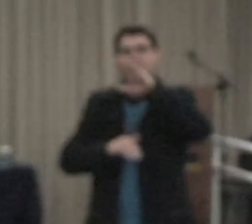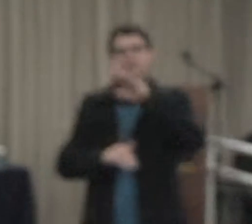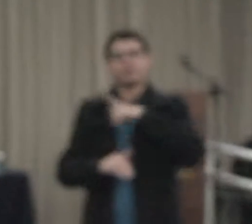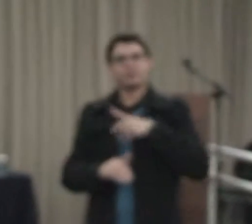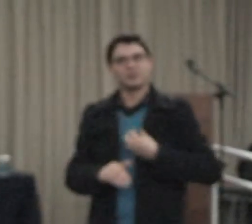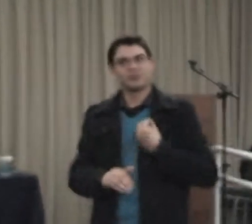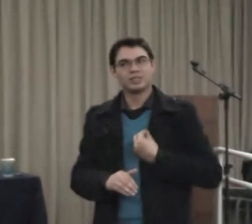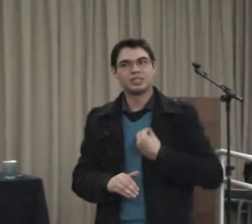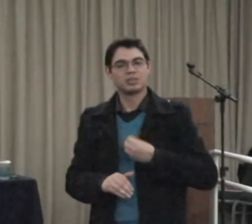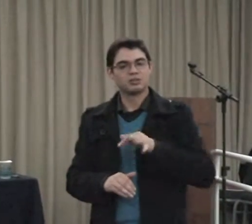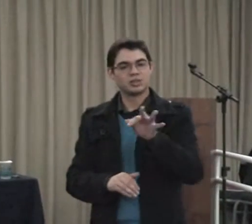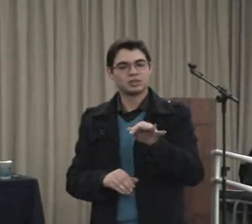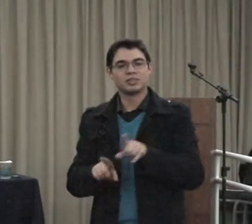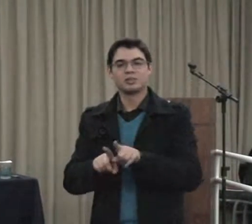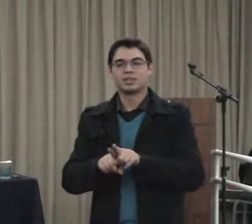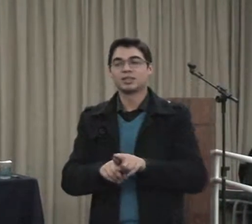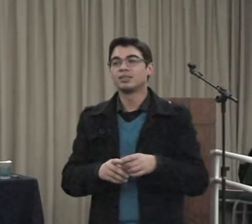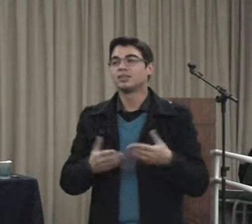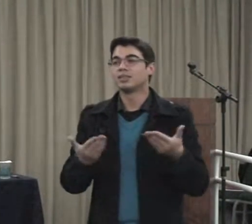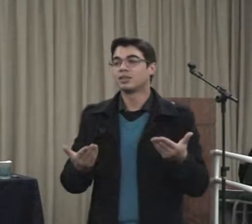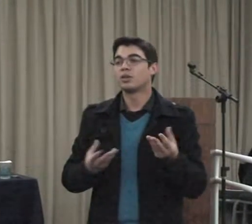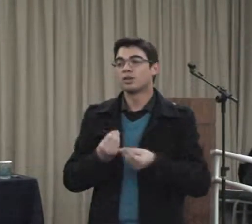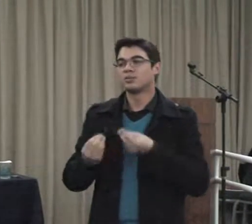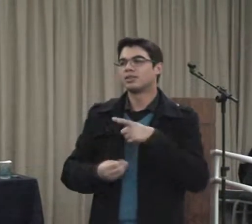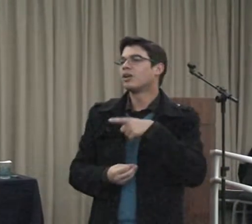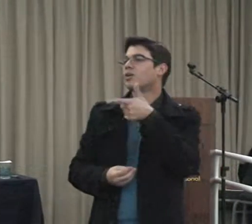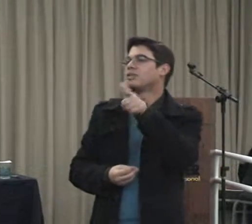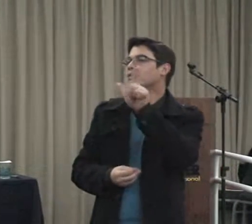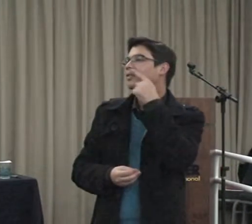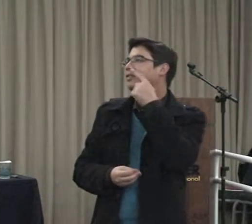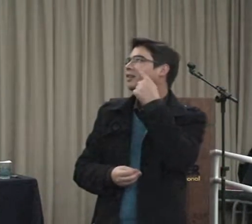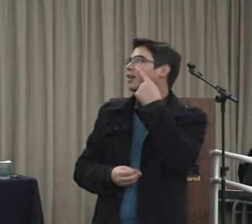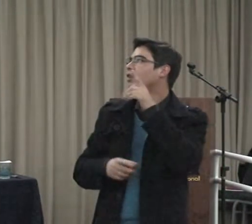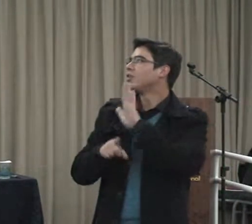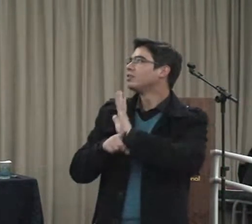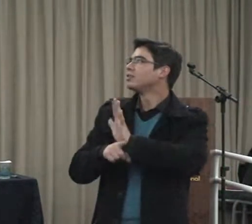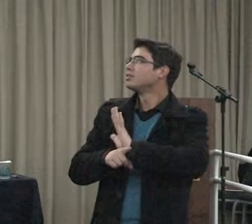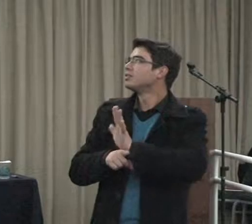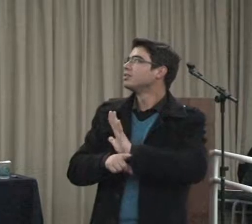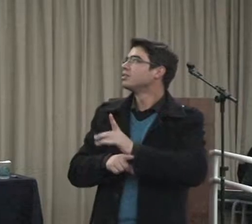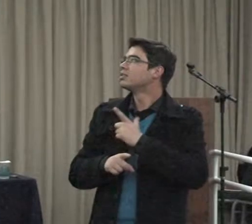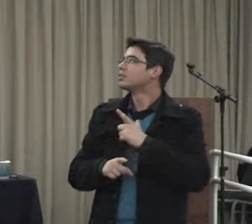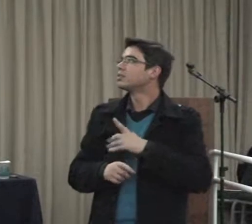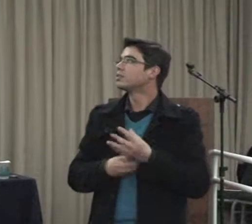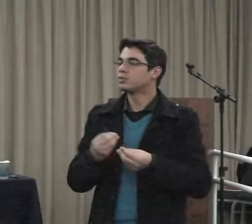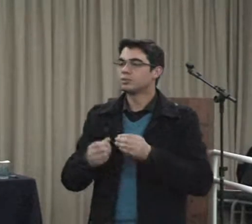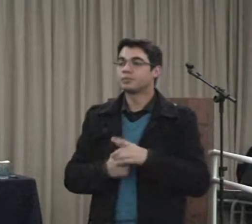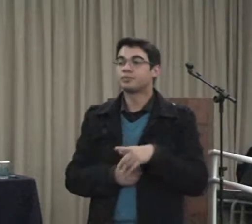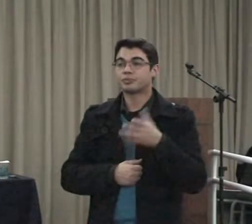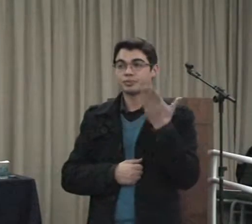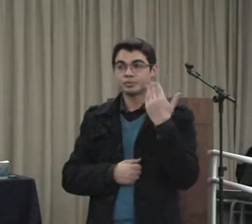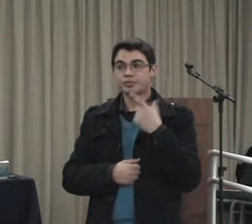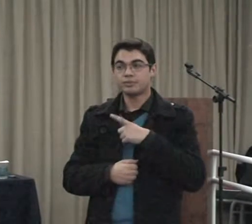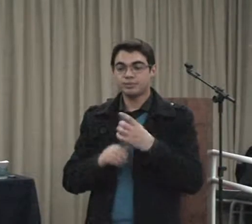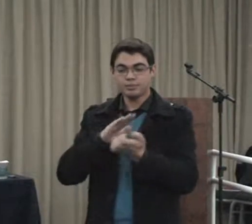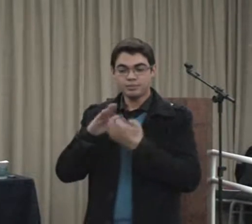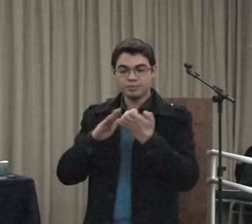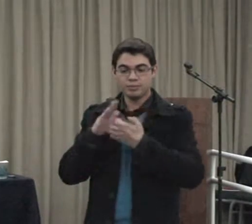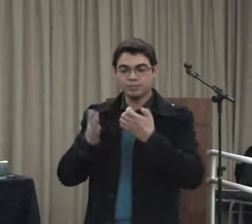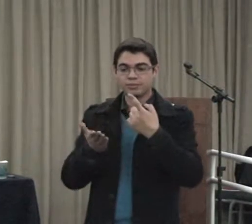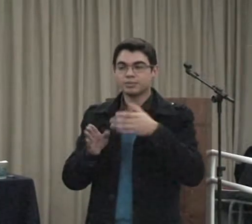Mas também tem essas situações. A gente trabalha muito. Nós é um dos nossos clientes, a gente fez um trabalho lá sobre PPA,